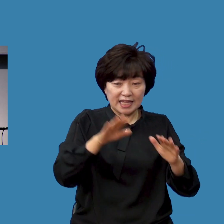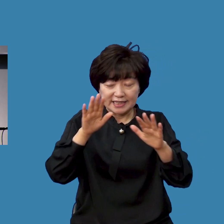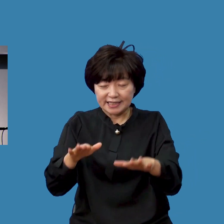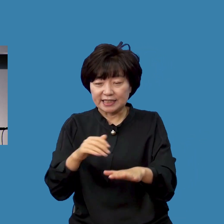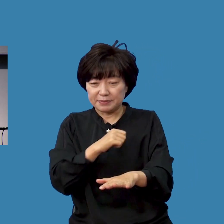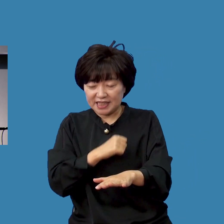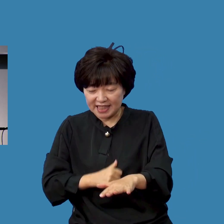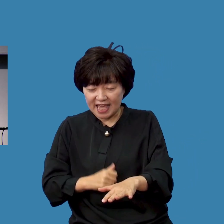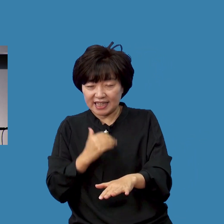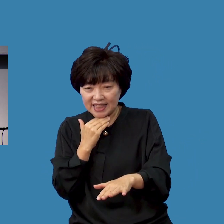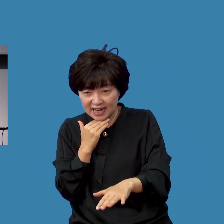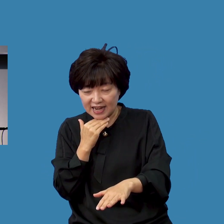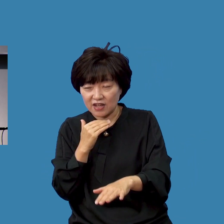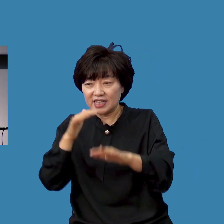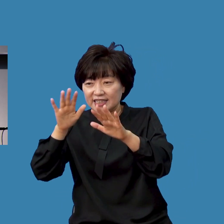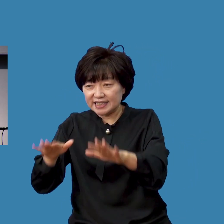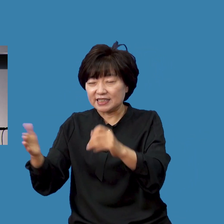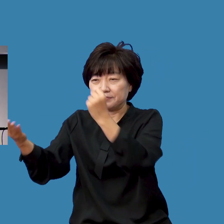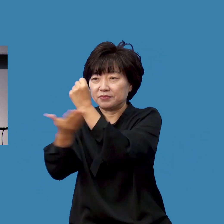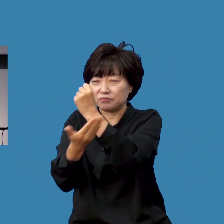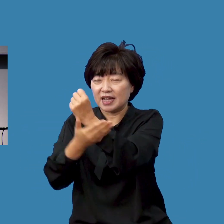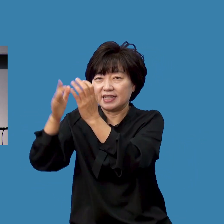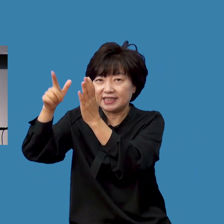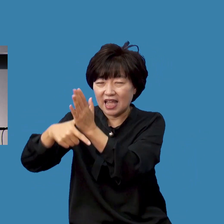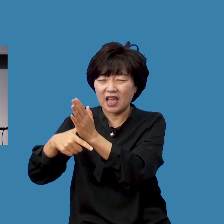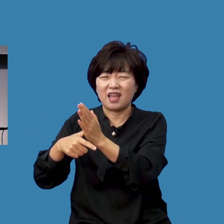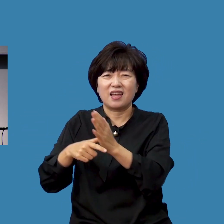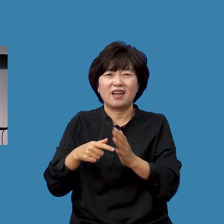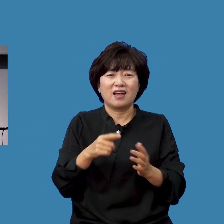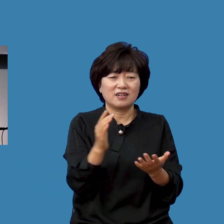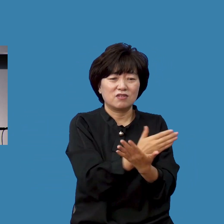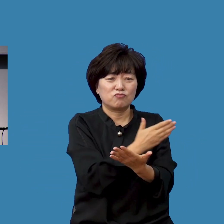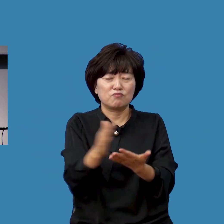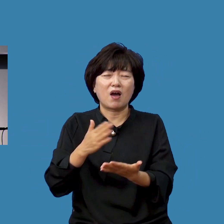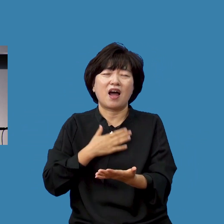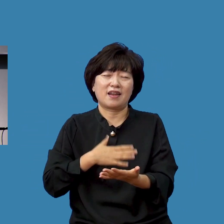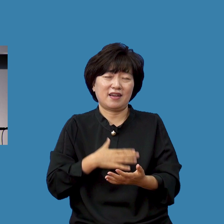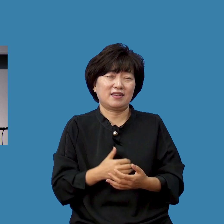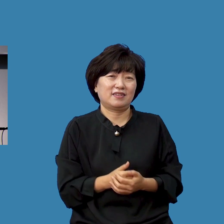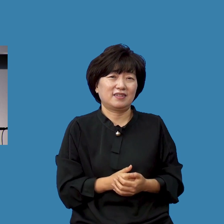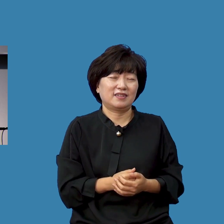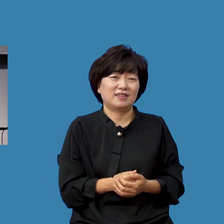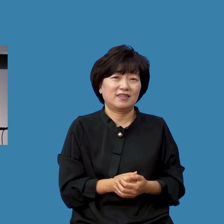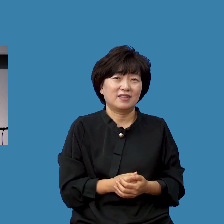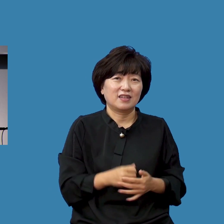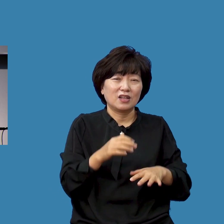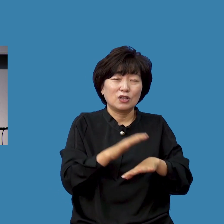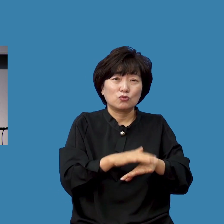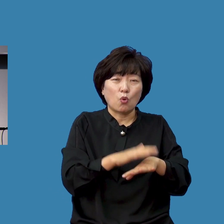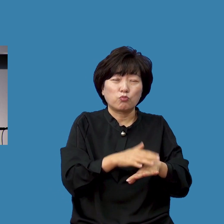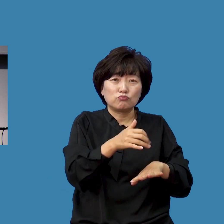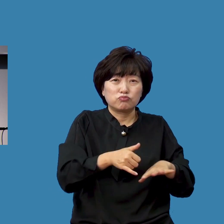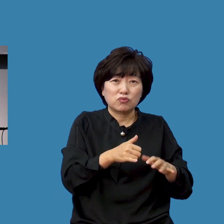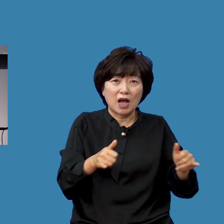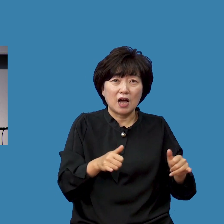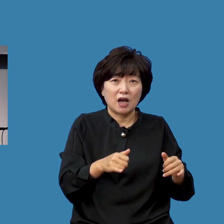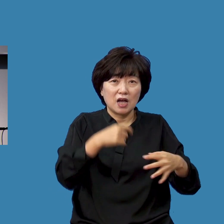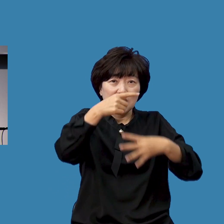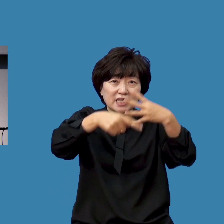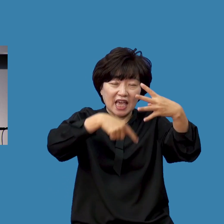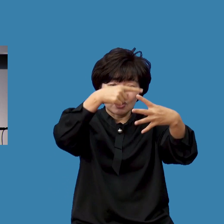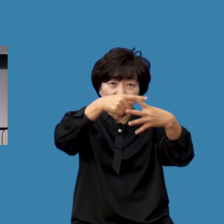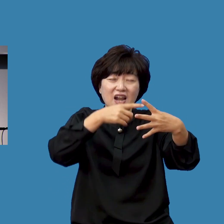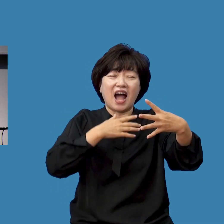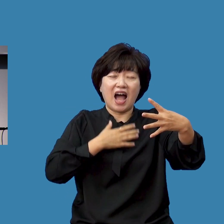때인지, 아니면 지금이 추수해야 되는 때인지, 이런 분별력이 있어야 된다는 거야. 농부도 여러분 그렇지 않습니까? 농부도 계절을